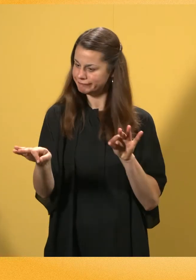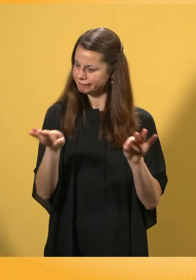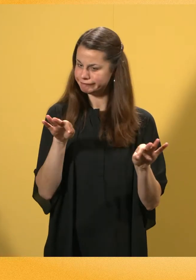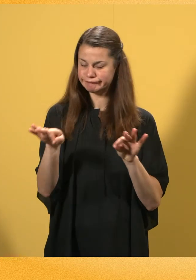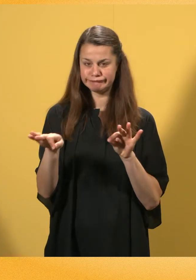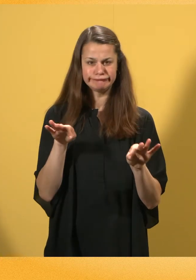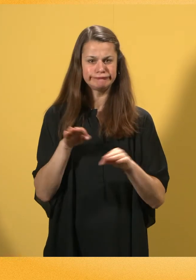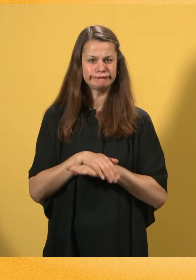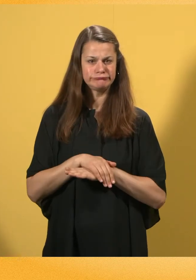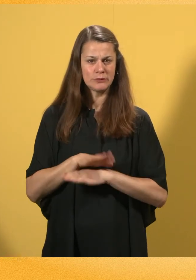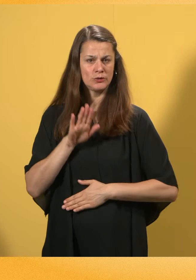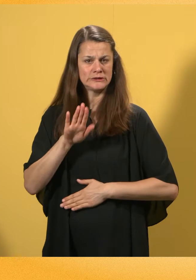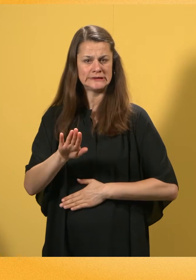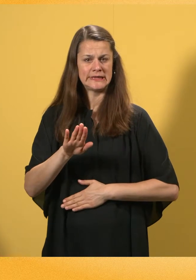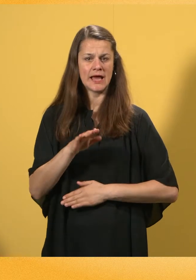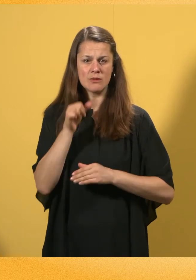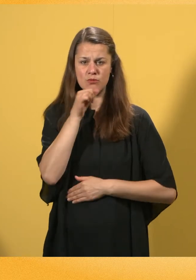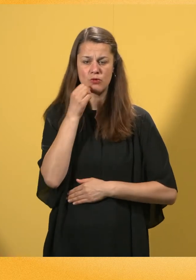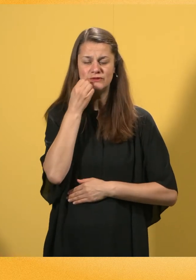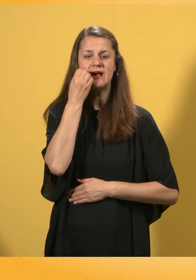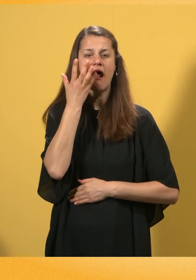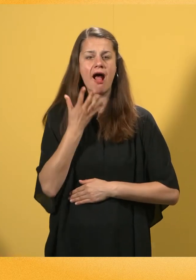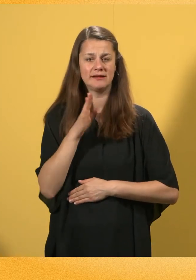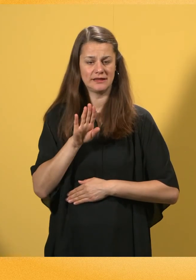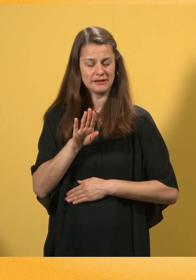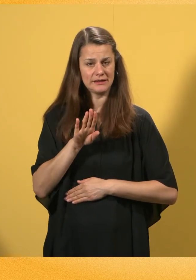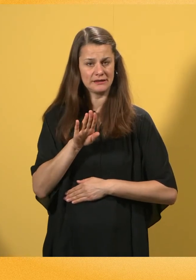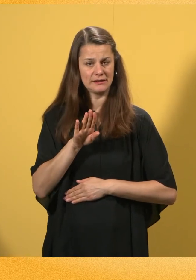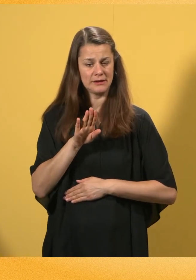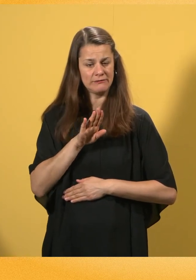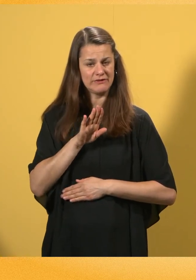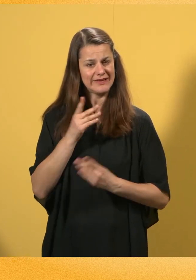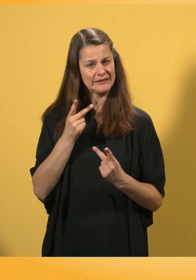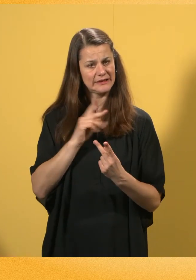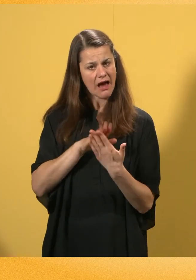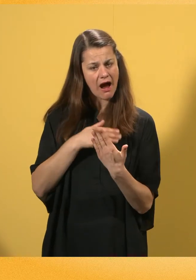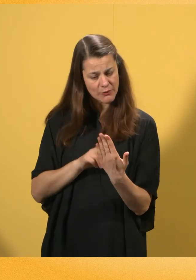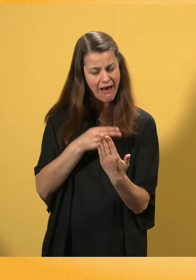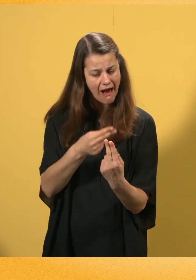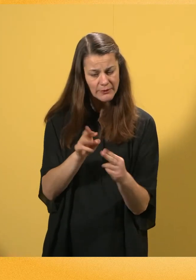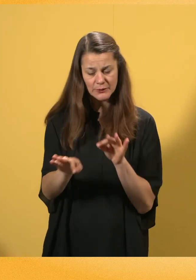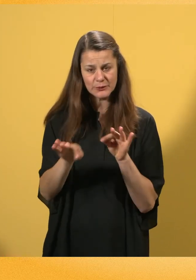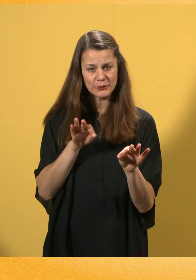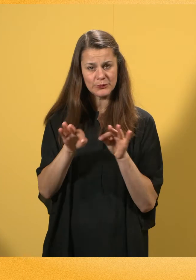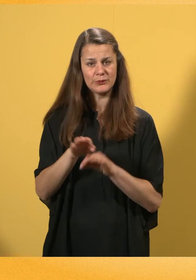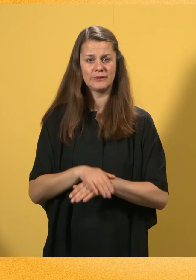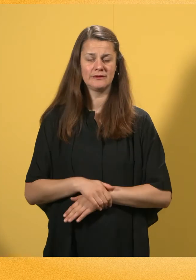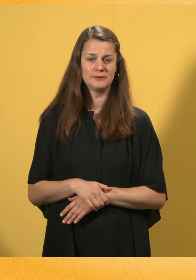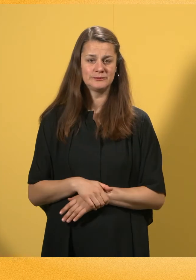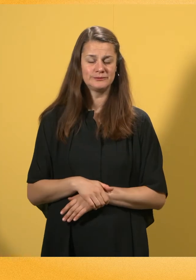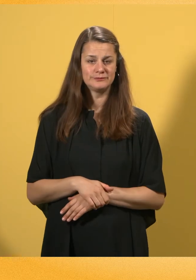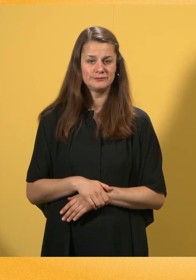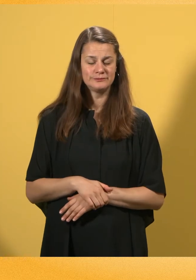für Ihren pädagogischen Alltag, für Ihren Alltag zu Hause mitnehmen, also Ihren Alltag in Ihren Einrichtungen